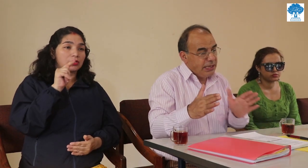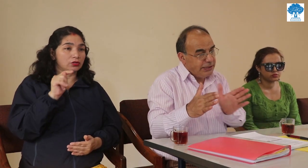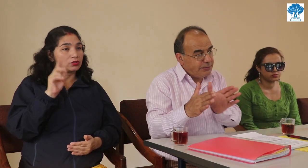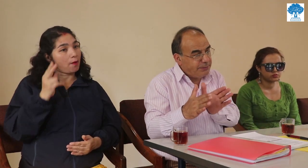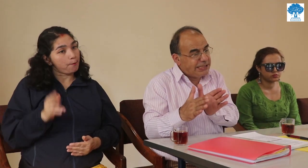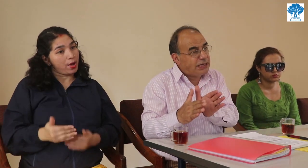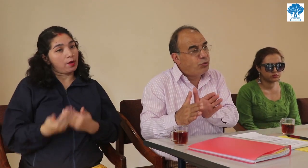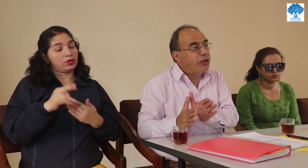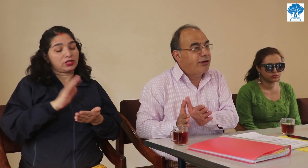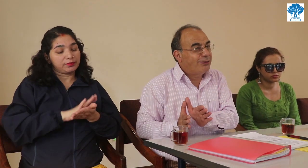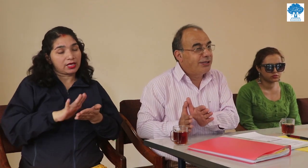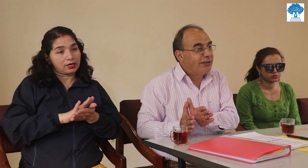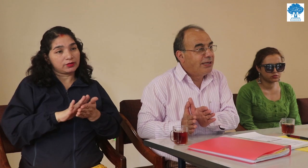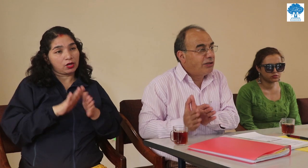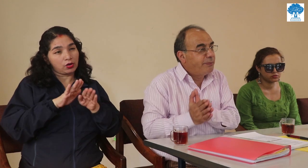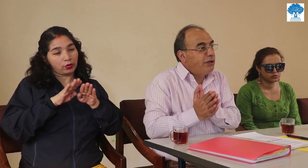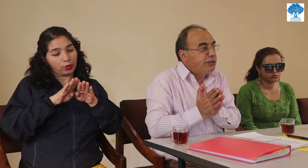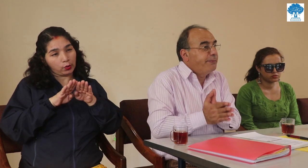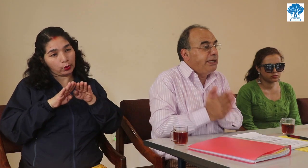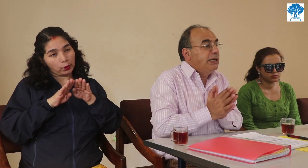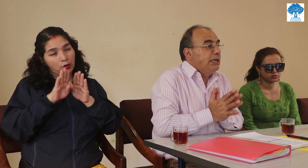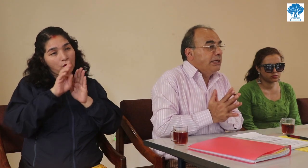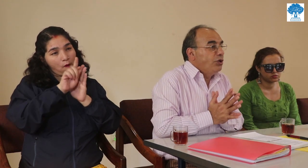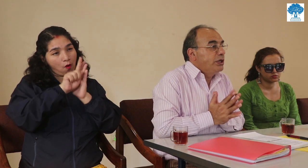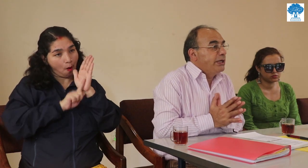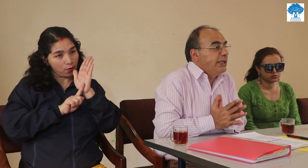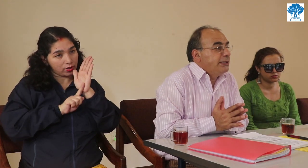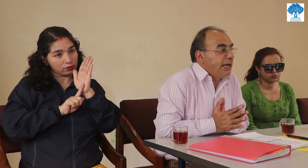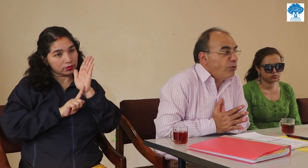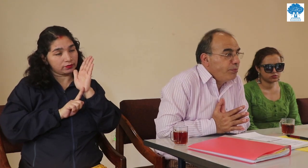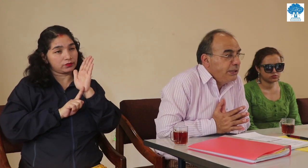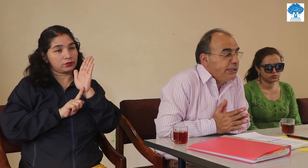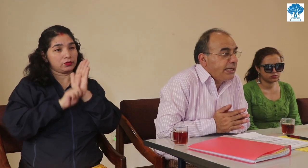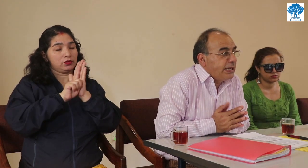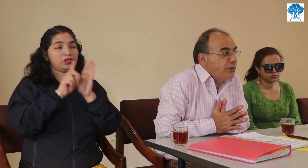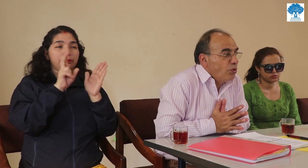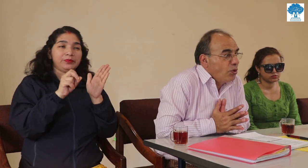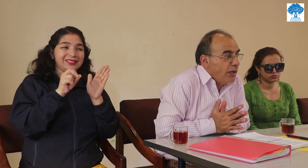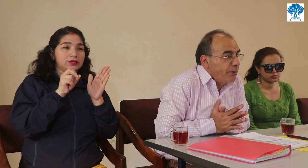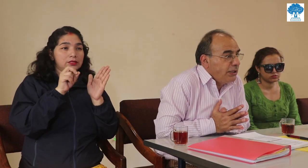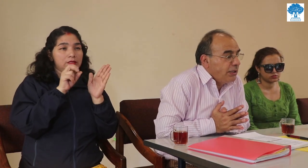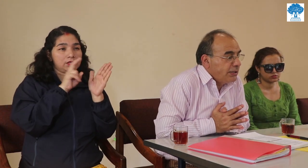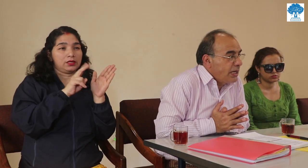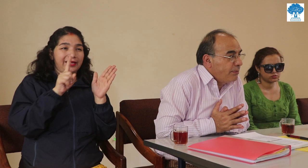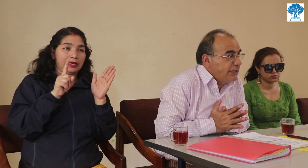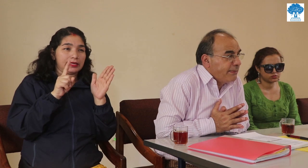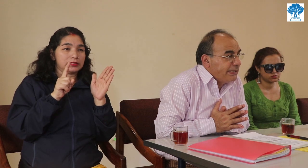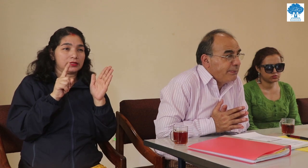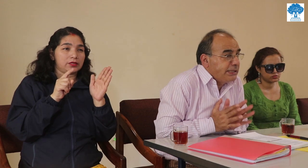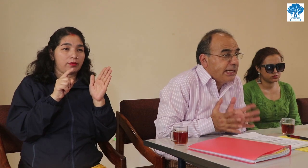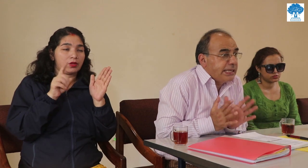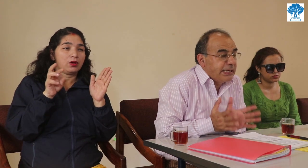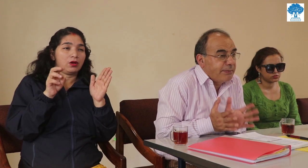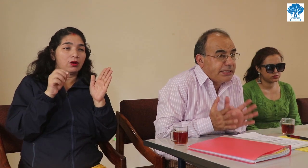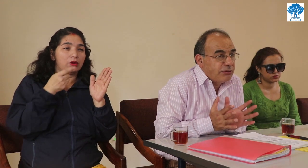छ. त्यसपछि बिस्तारै थोरै घटेको छ तर पनि अझै पनि न्युनेटल हेल्थ चाहिँ हाम्रो 20-21 प्रति 1,000 बच्चामा